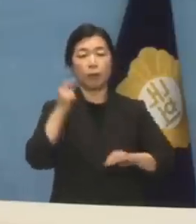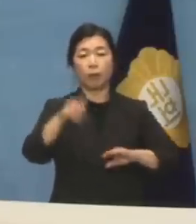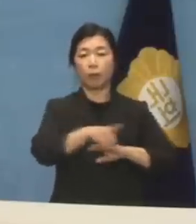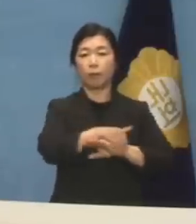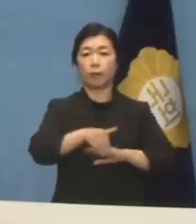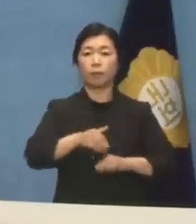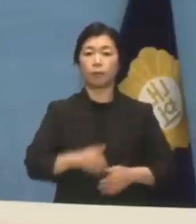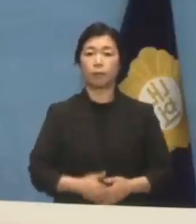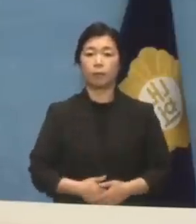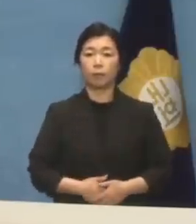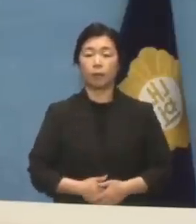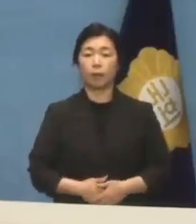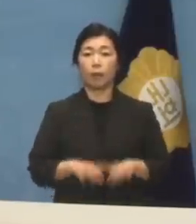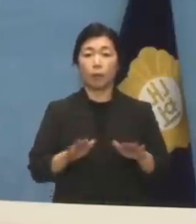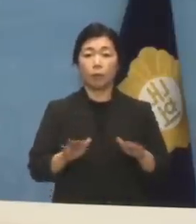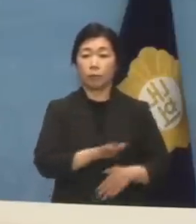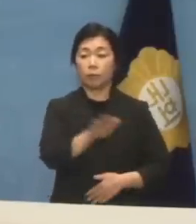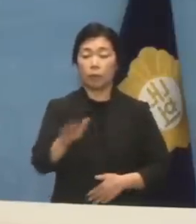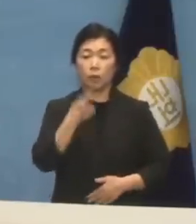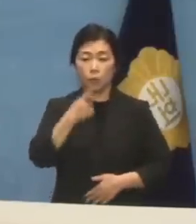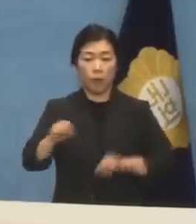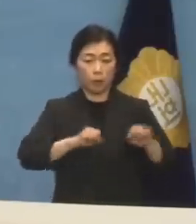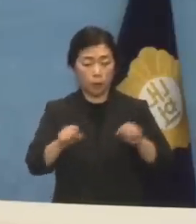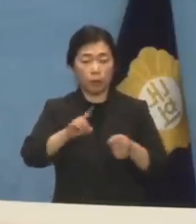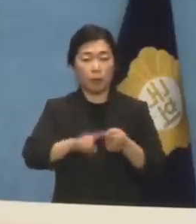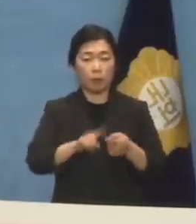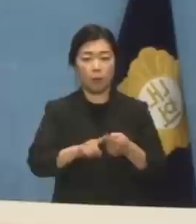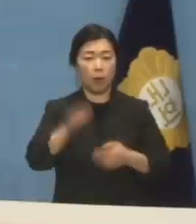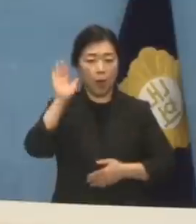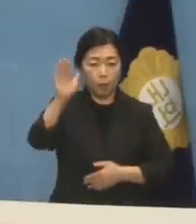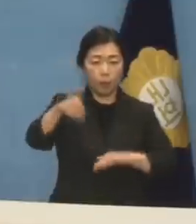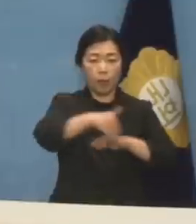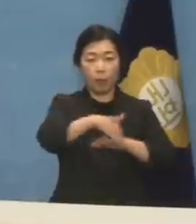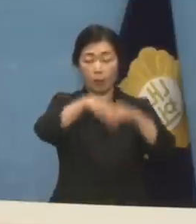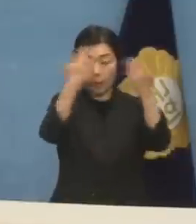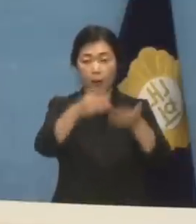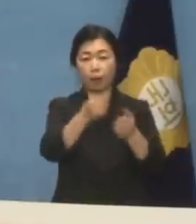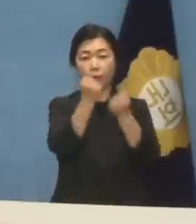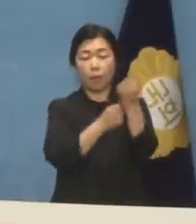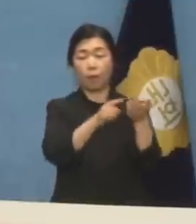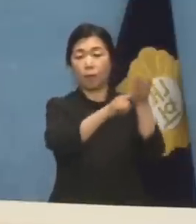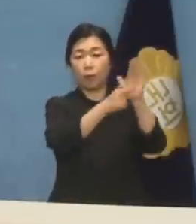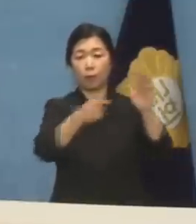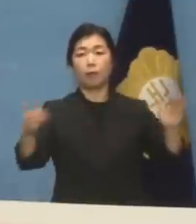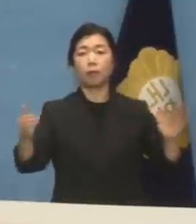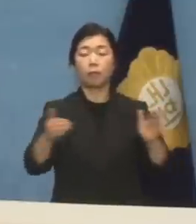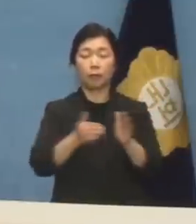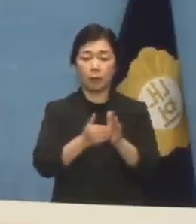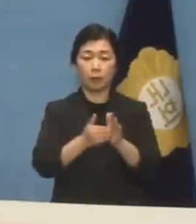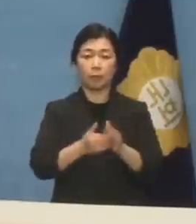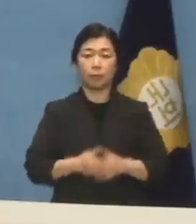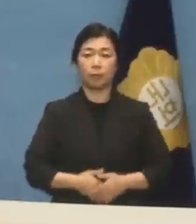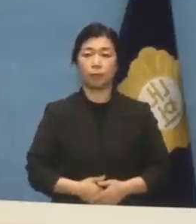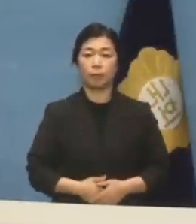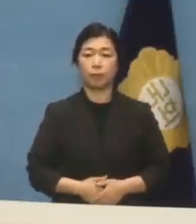예정입니다. 자, 이렇게 저희 촛불행동의 향후 일정까지 마무리 드렸고요.